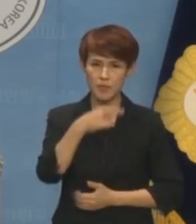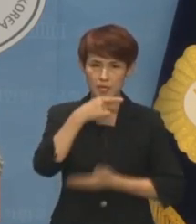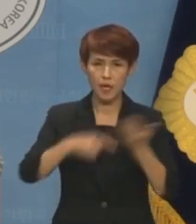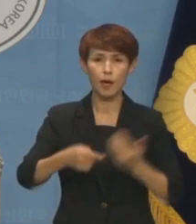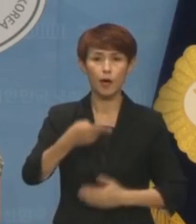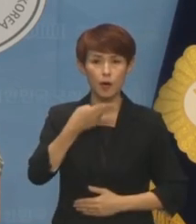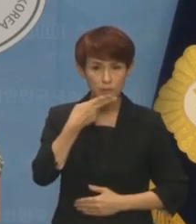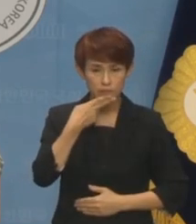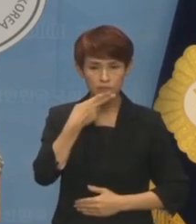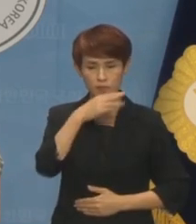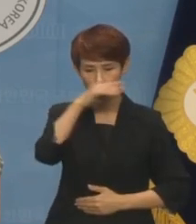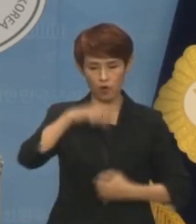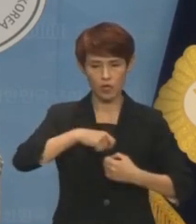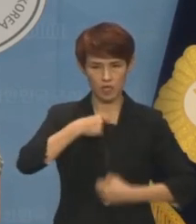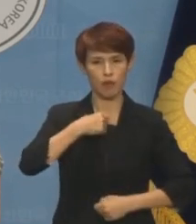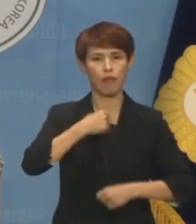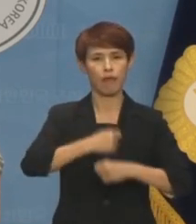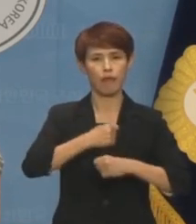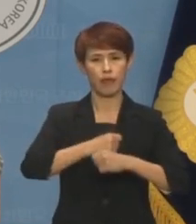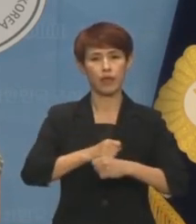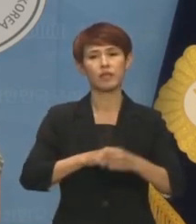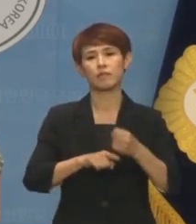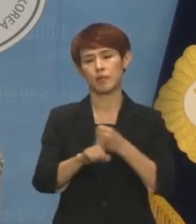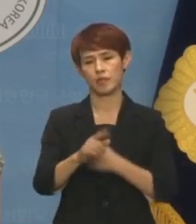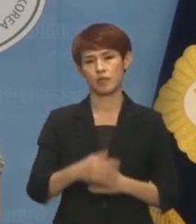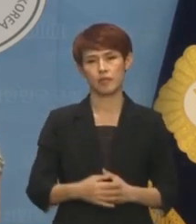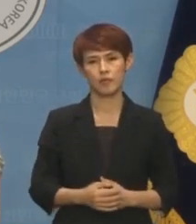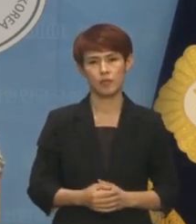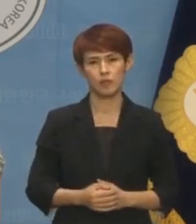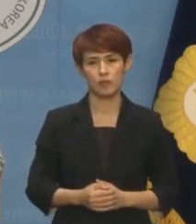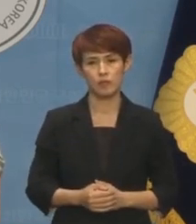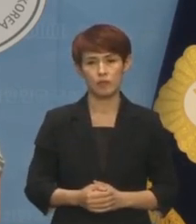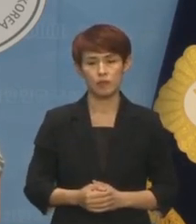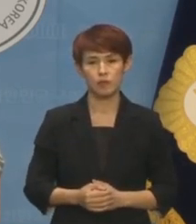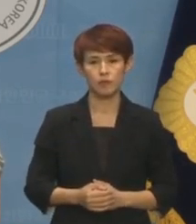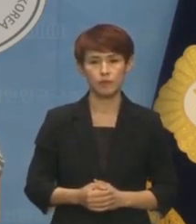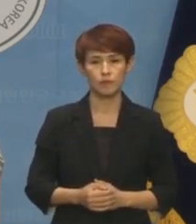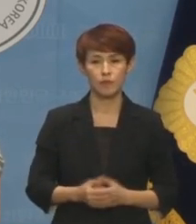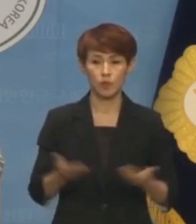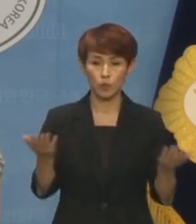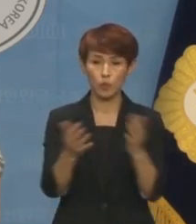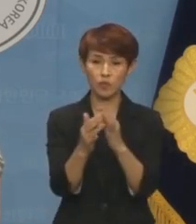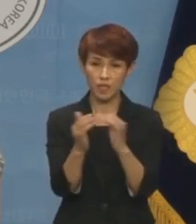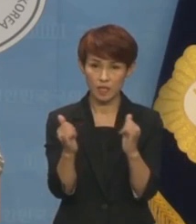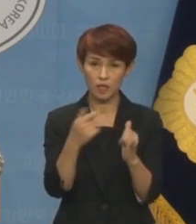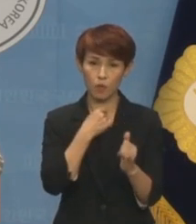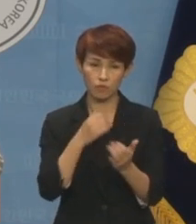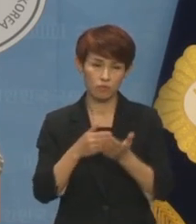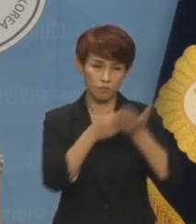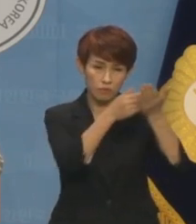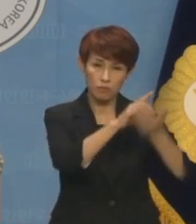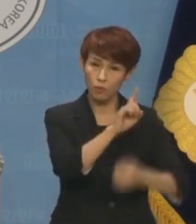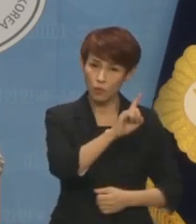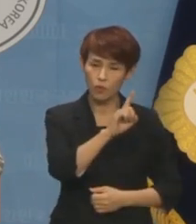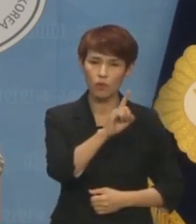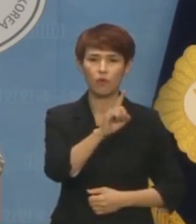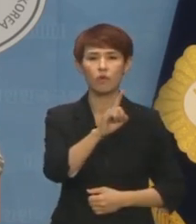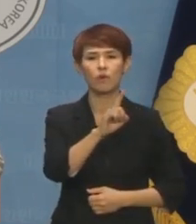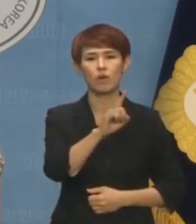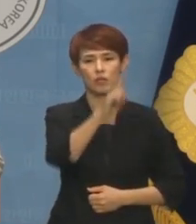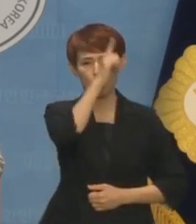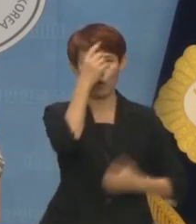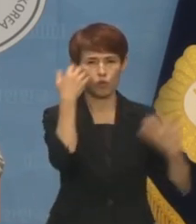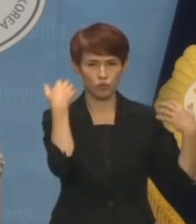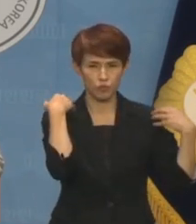않도록 정의롭게 이루어져야 한다는 것입니다. 여기 모인 우리 노동자들이 요구하는 것은 정부와